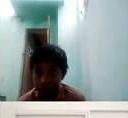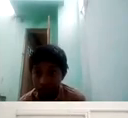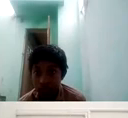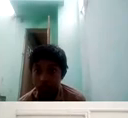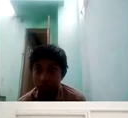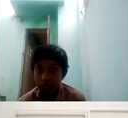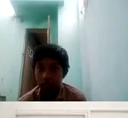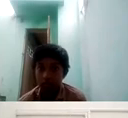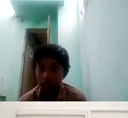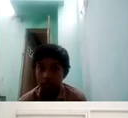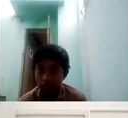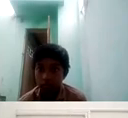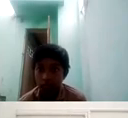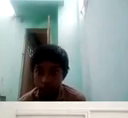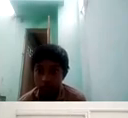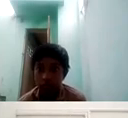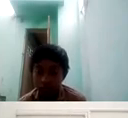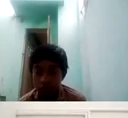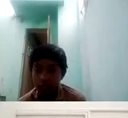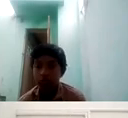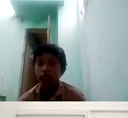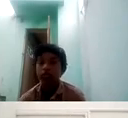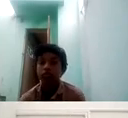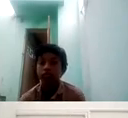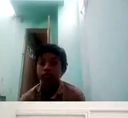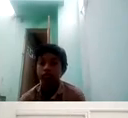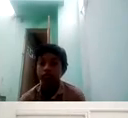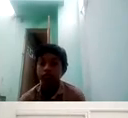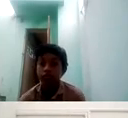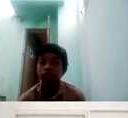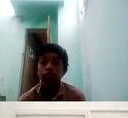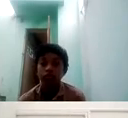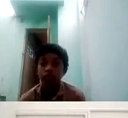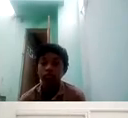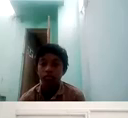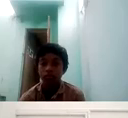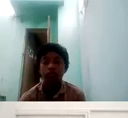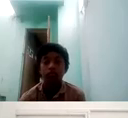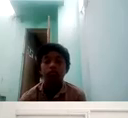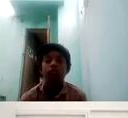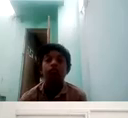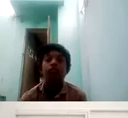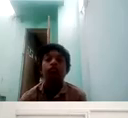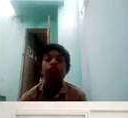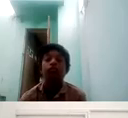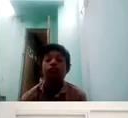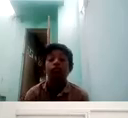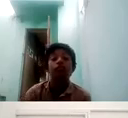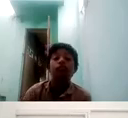బెలూన్ ని చూసిందంట అలాగే వెళ్తూ ఉంటే ఒక మనిషి బోర్ కొడుతూ ఉంటాడంట అప్పుడు చాలా అక్కడ వాటర్ వచ్చాయంట ఆ వాటర్ అంతా